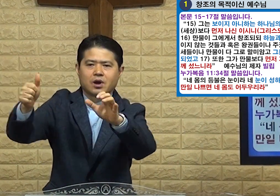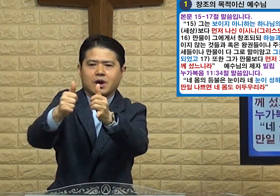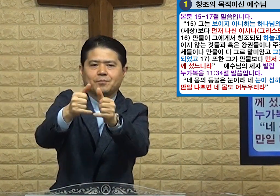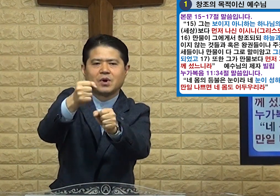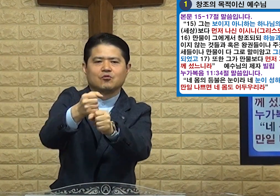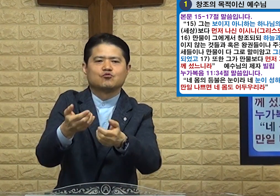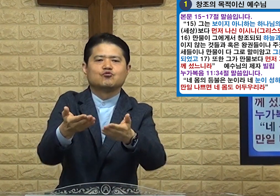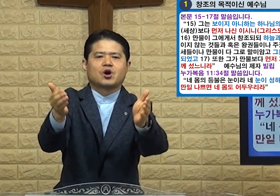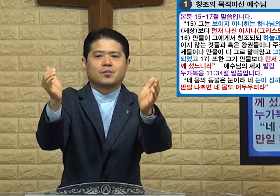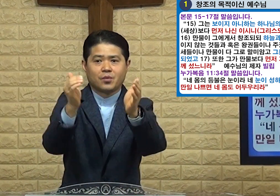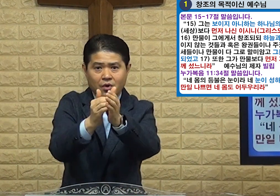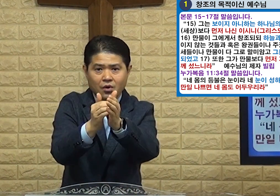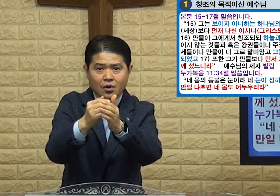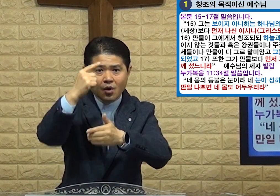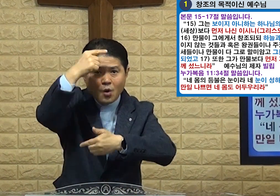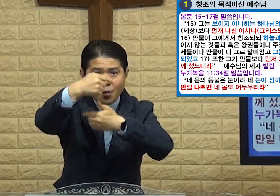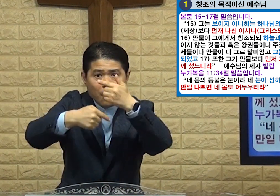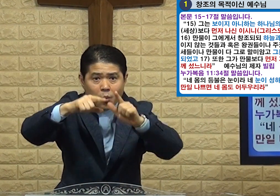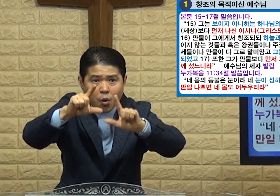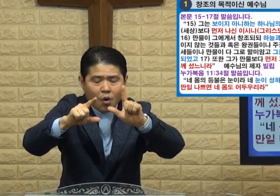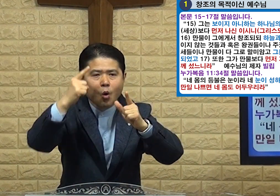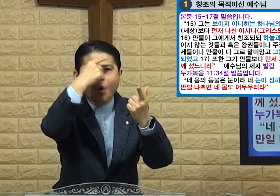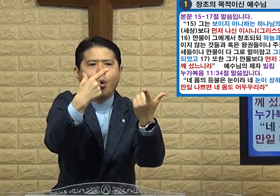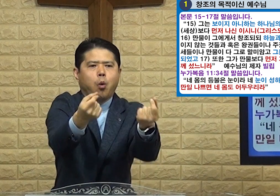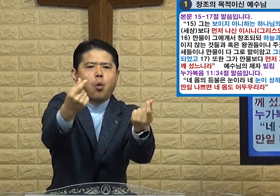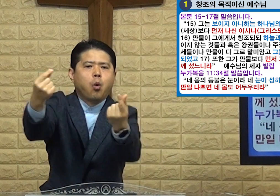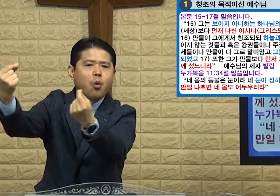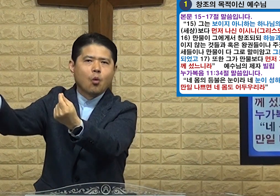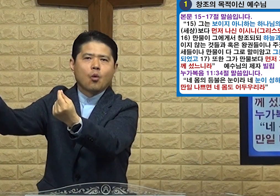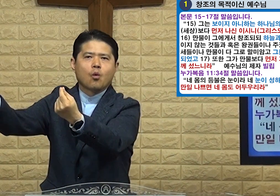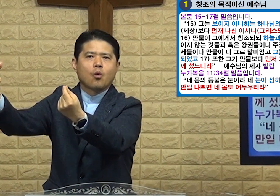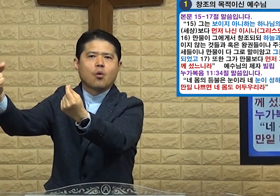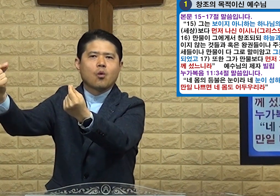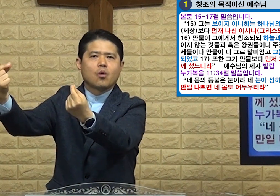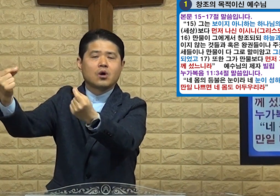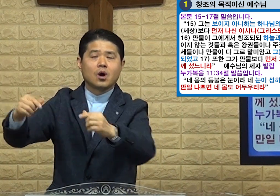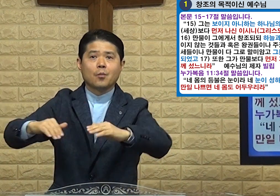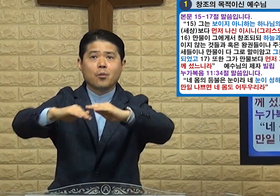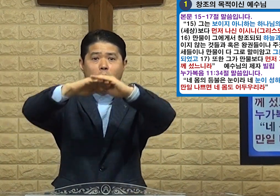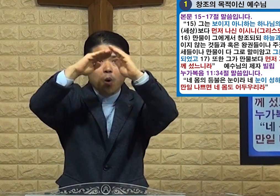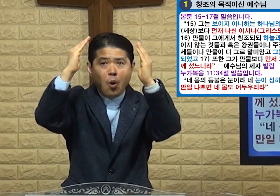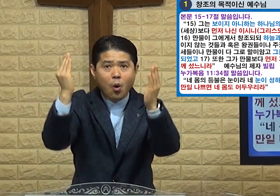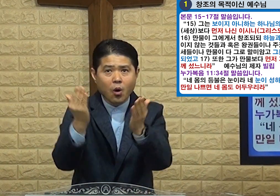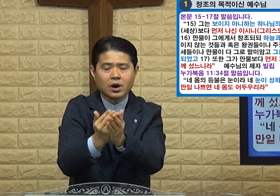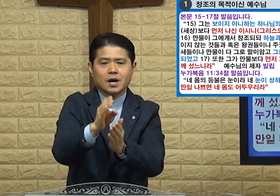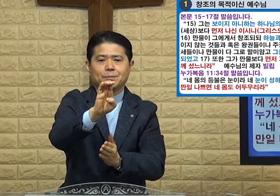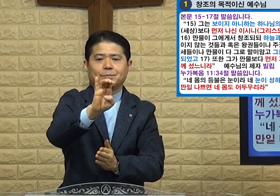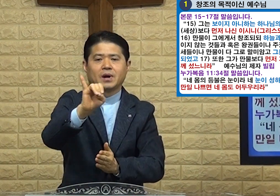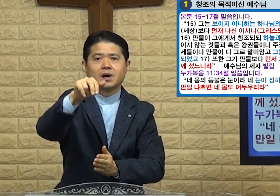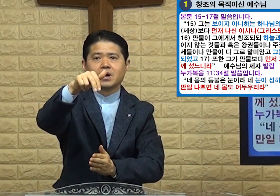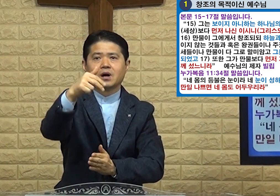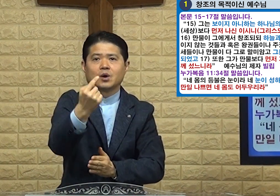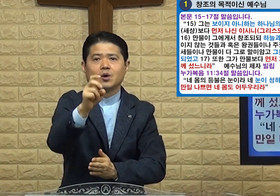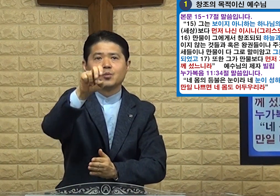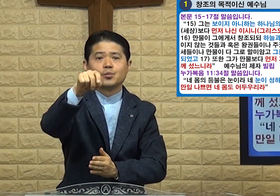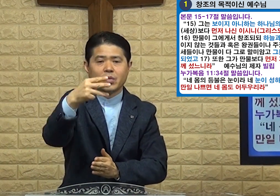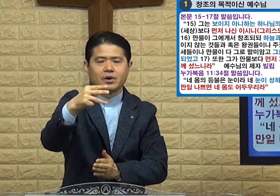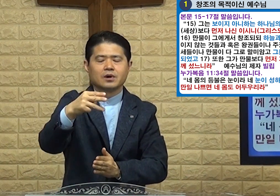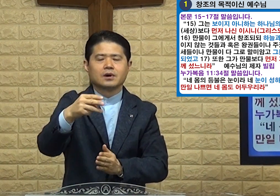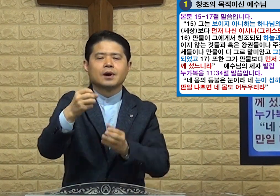형상과 그대로 만들었기 때문에 우리가 비록 볼 수는 없지만 우리의 형상과 똑같습니다. 이